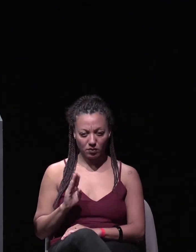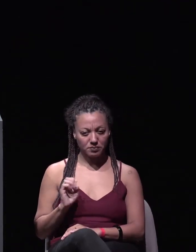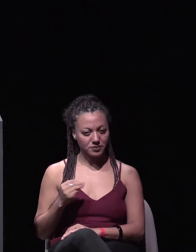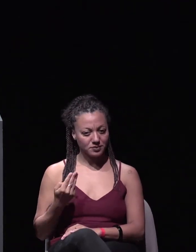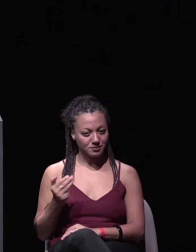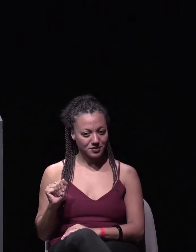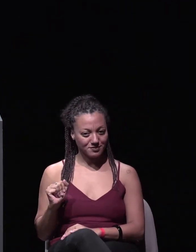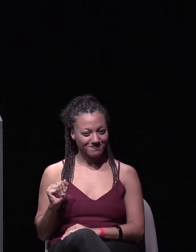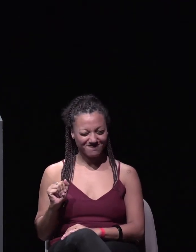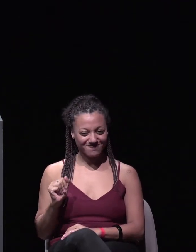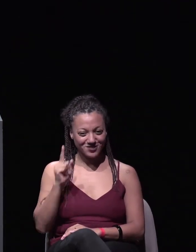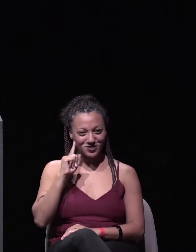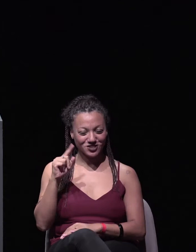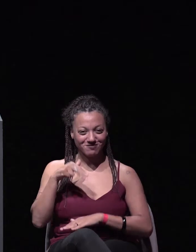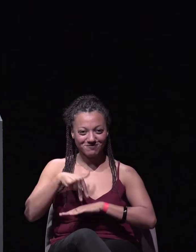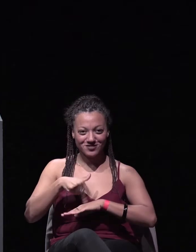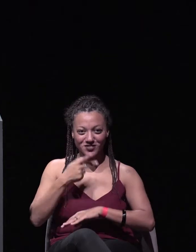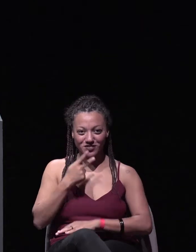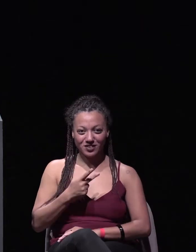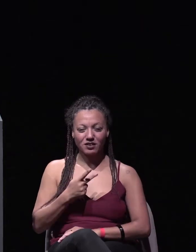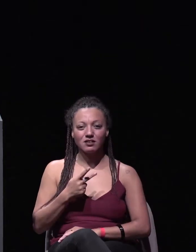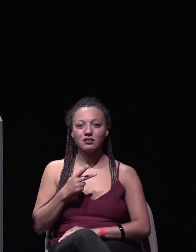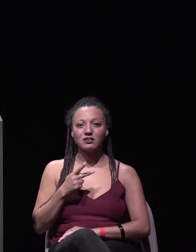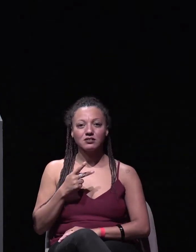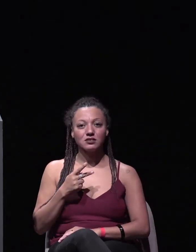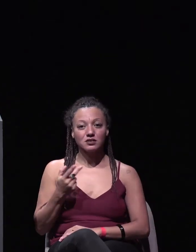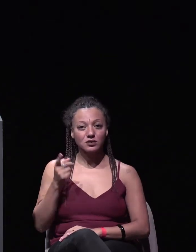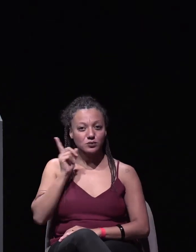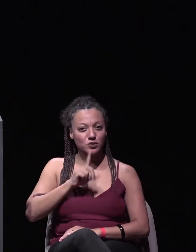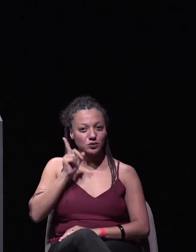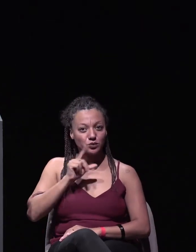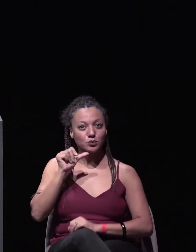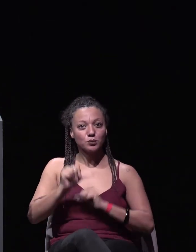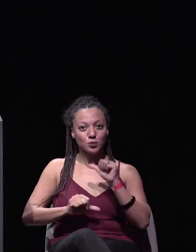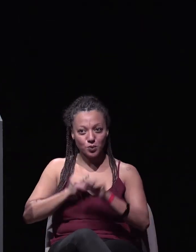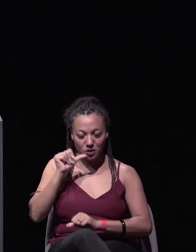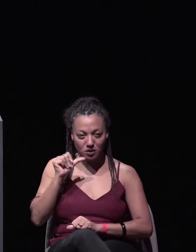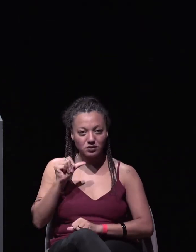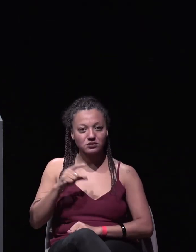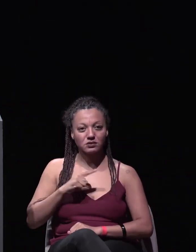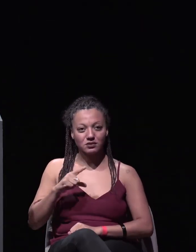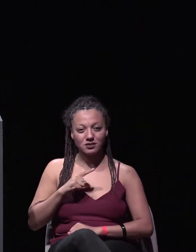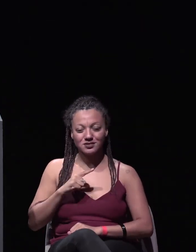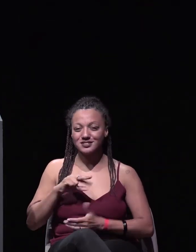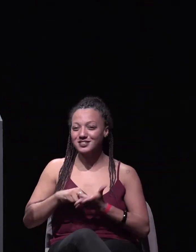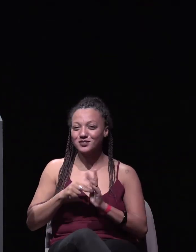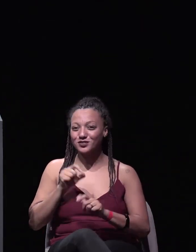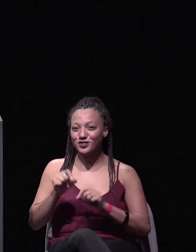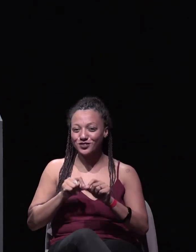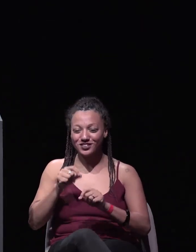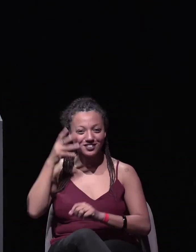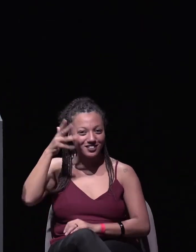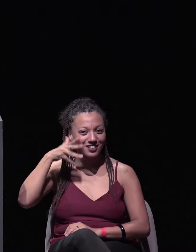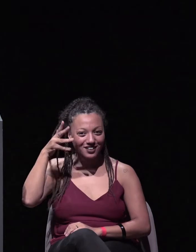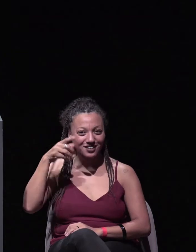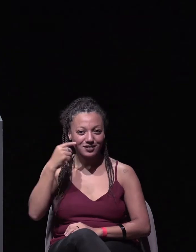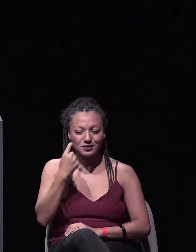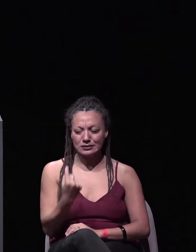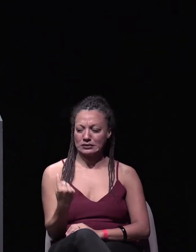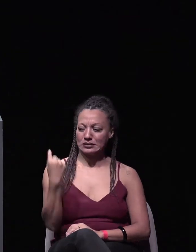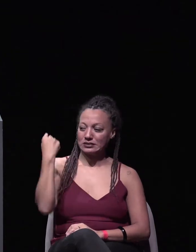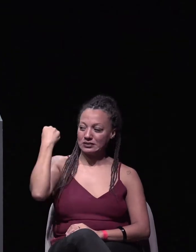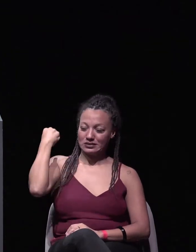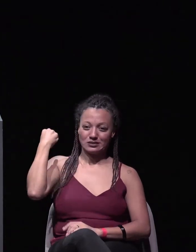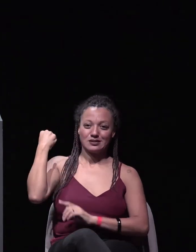ele diz: uma mudança chegou aos Estados Unidos. Ele está fazendo referência justamente a essas promessas